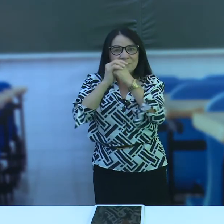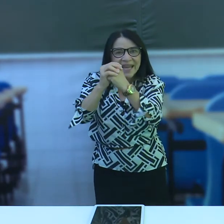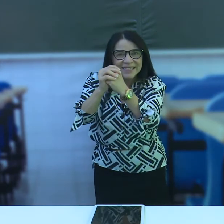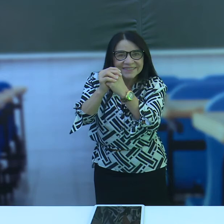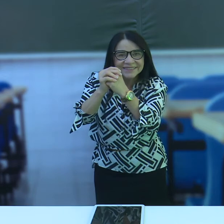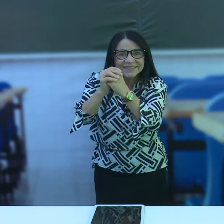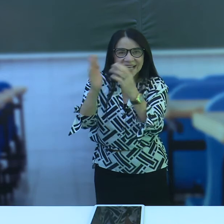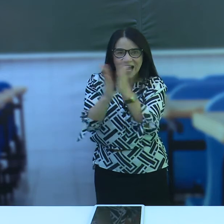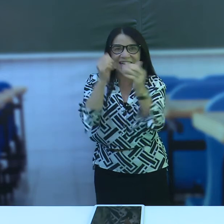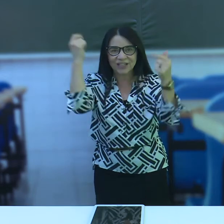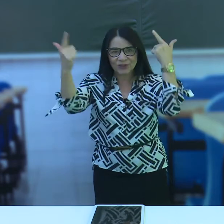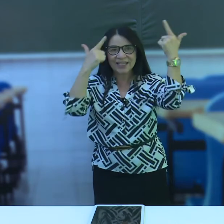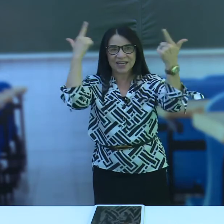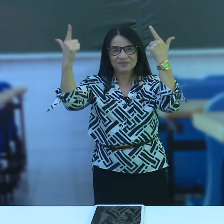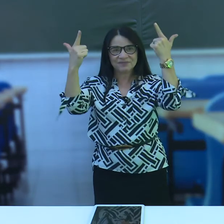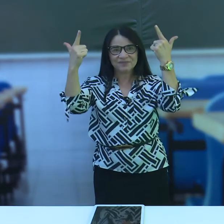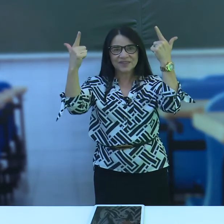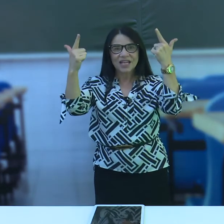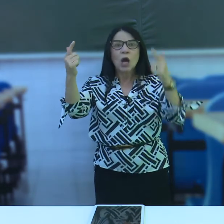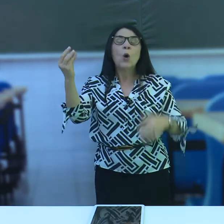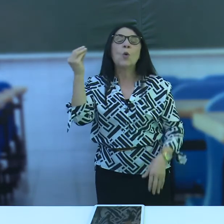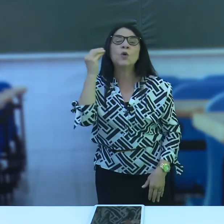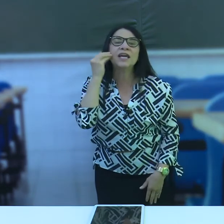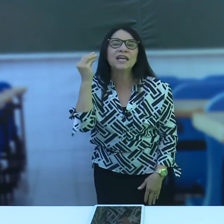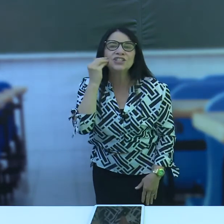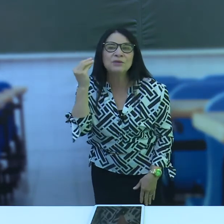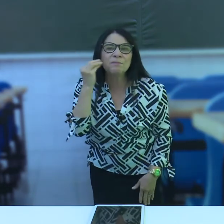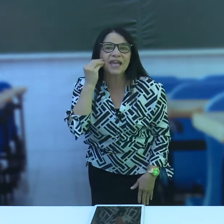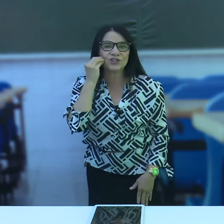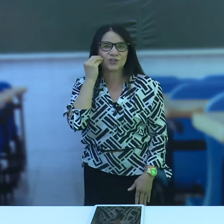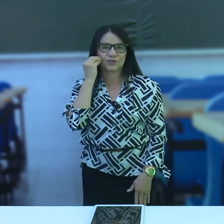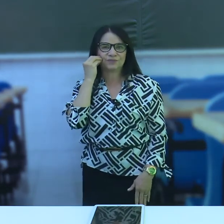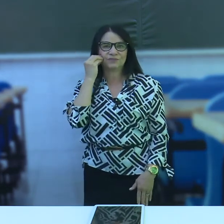Amém? Aleluia? Um grande beijo